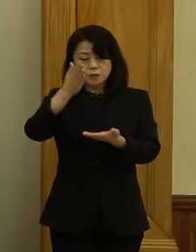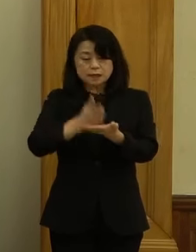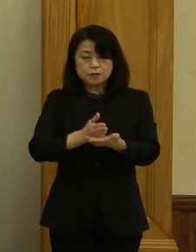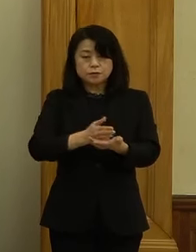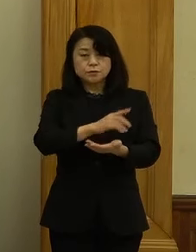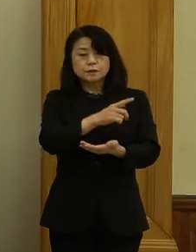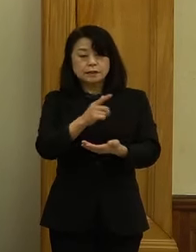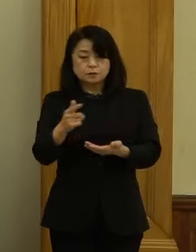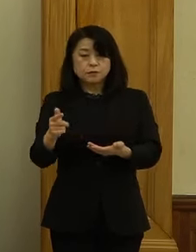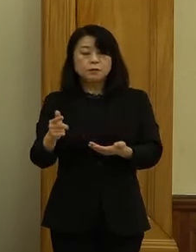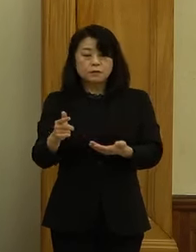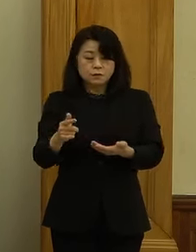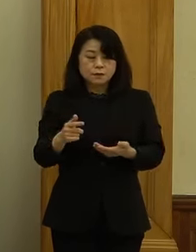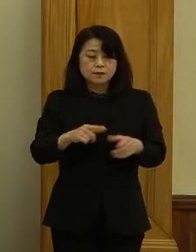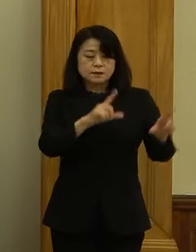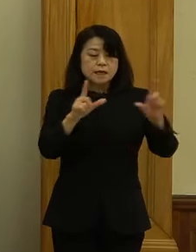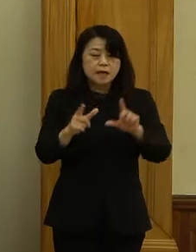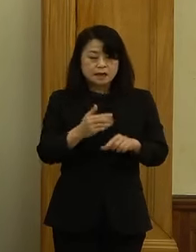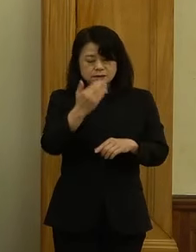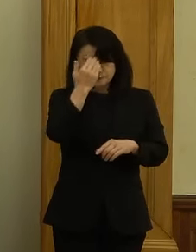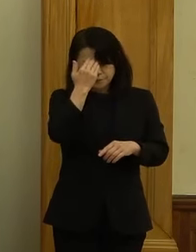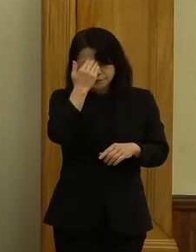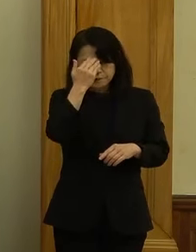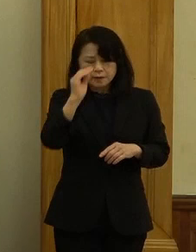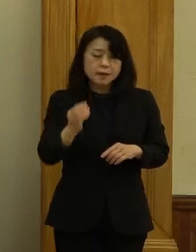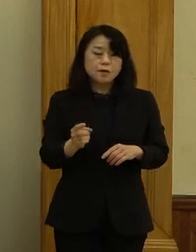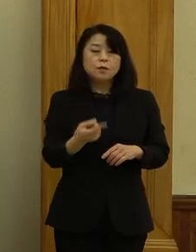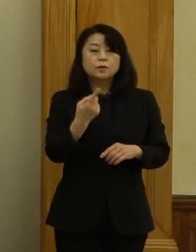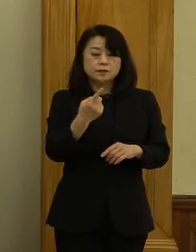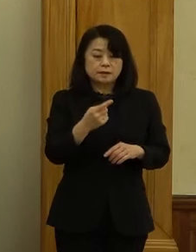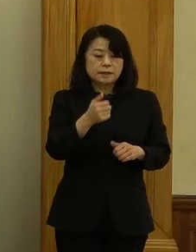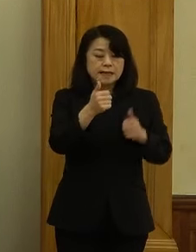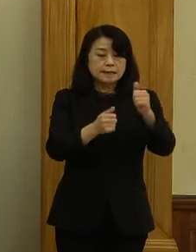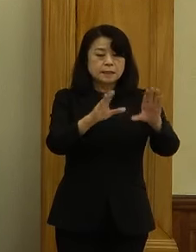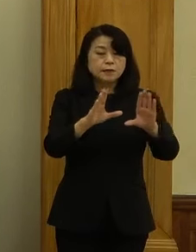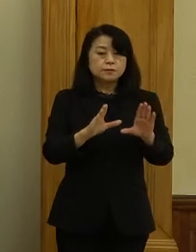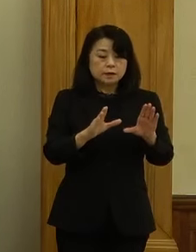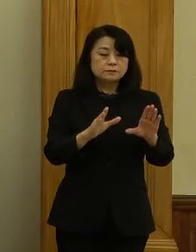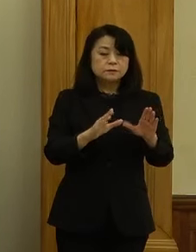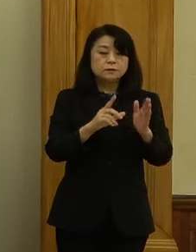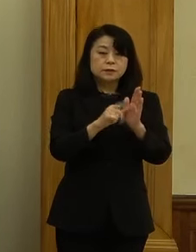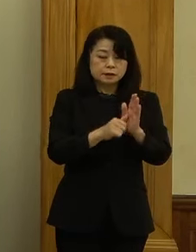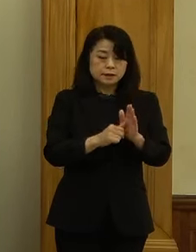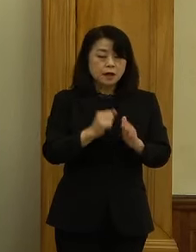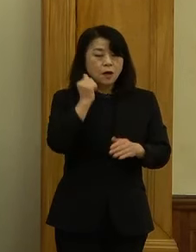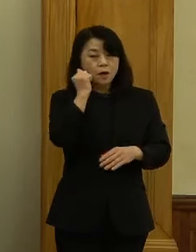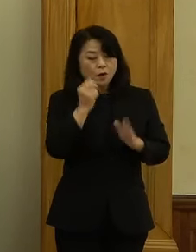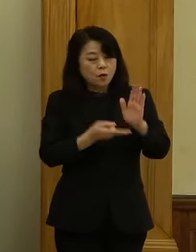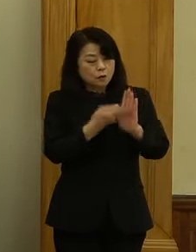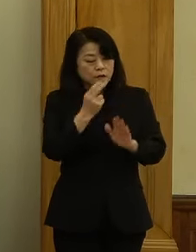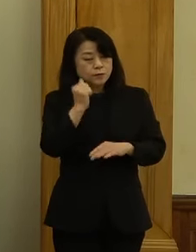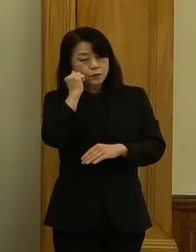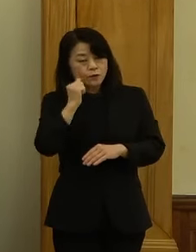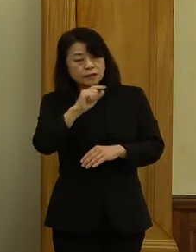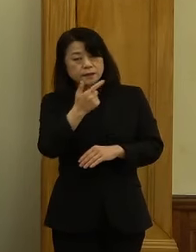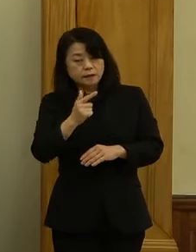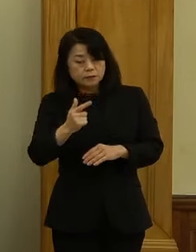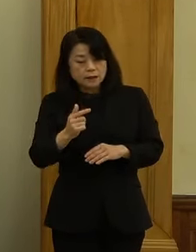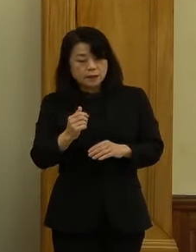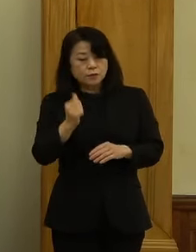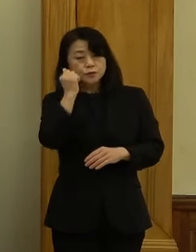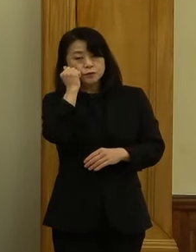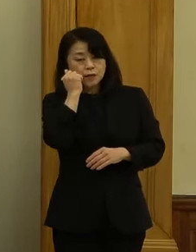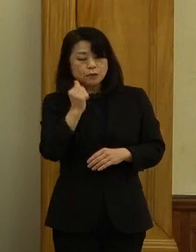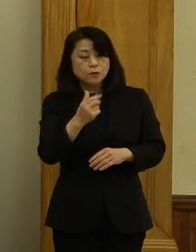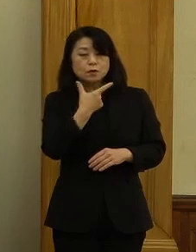自由により生活上の支障が生じ受験に際してホテル旅館などでの全箱を希望する受験